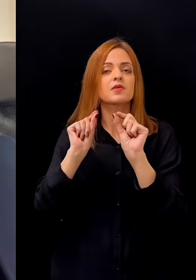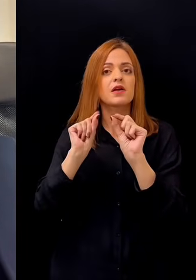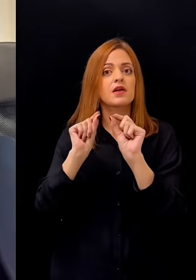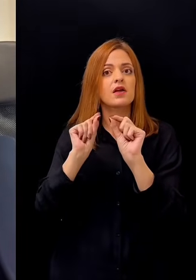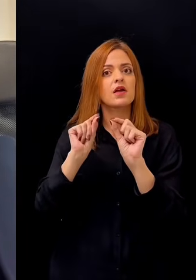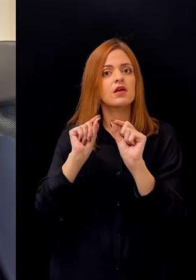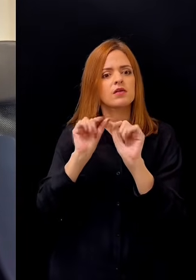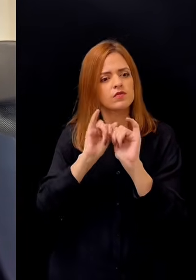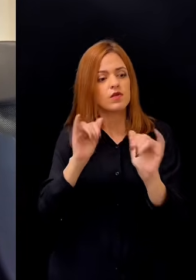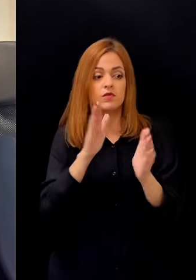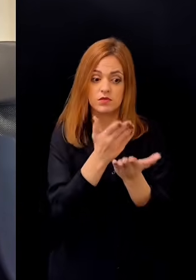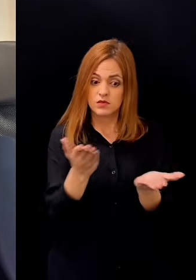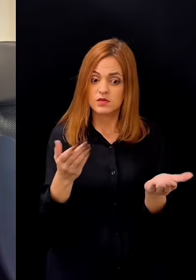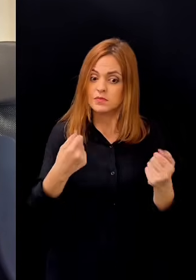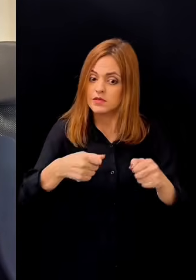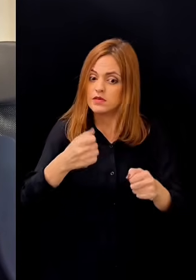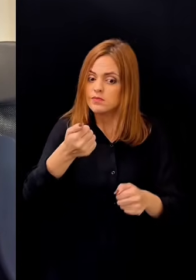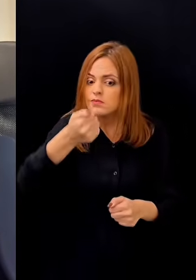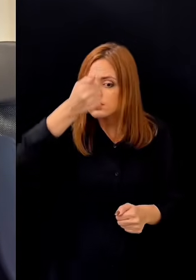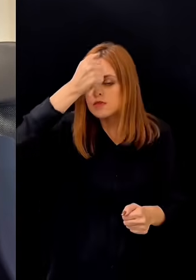disse: arrependei-vos.